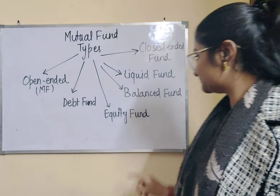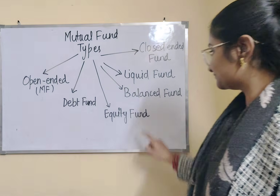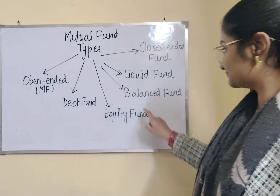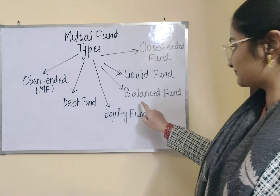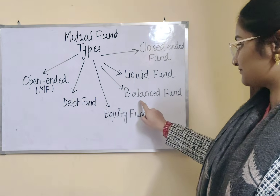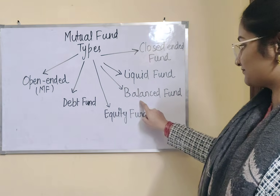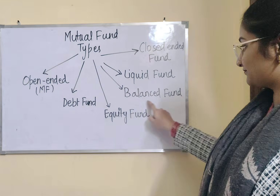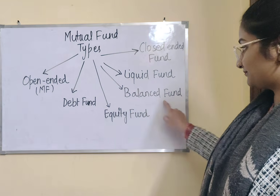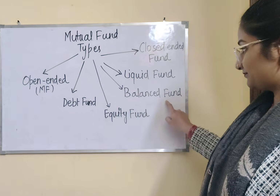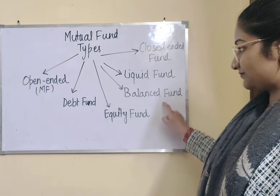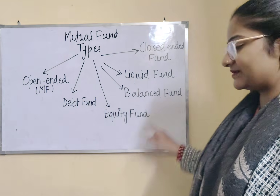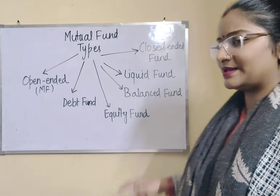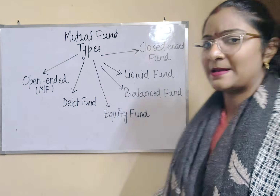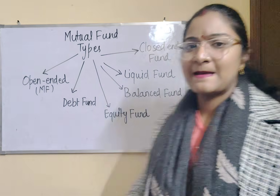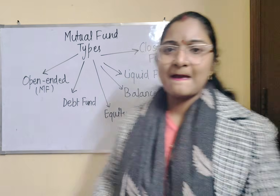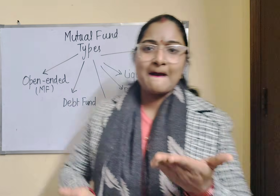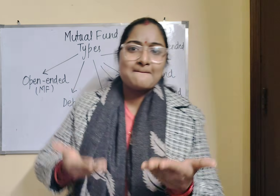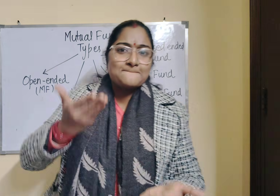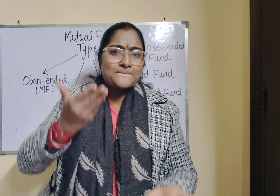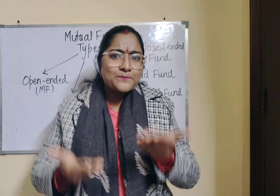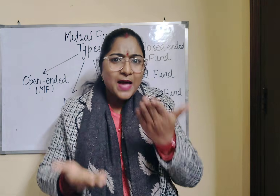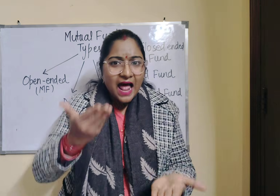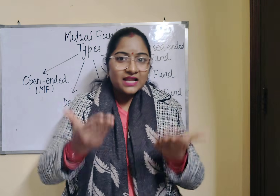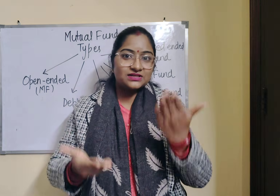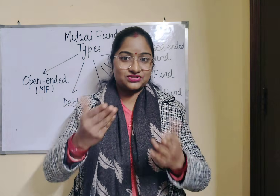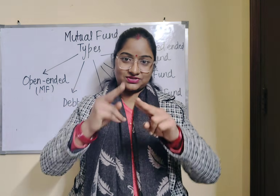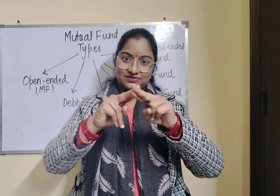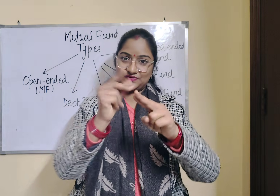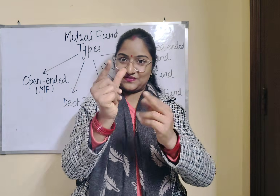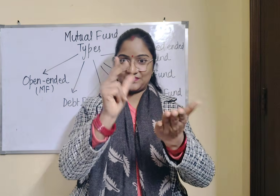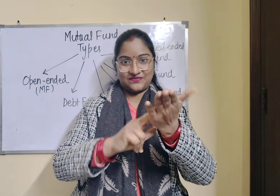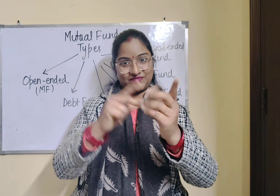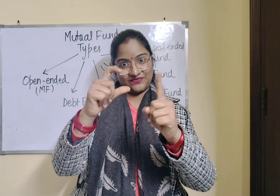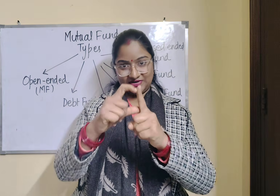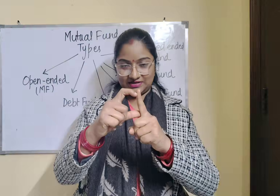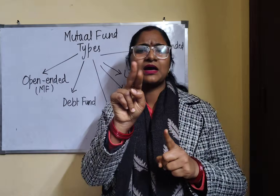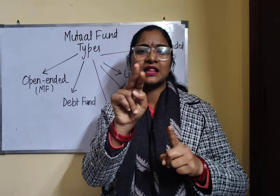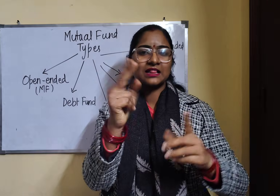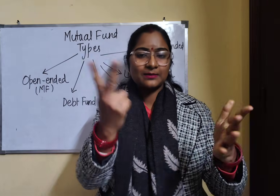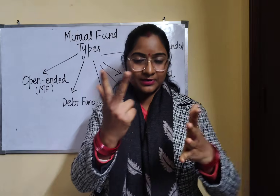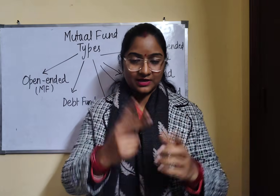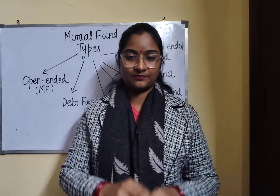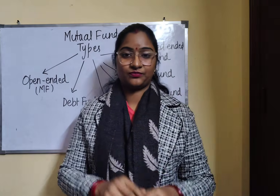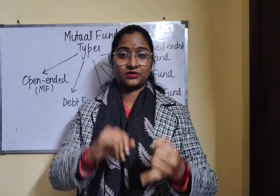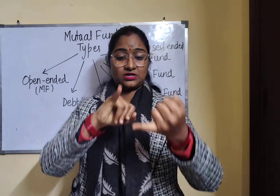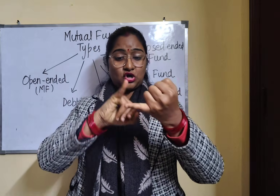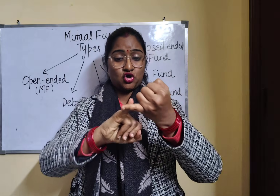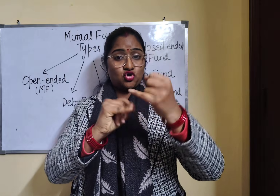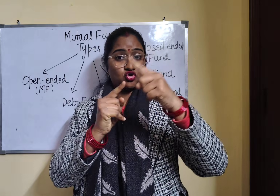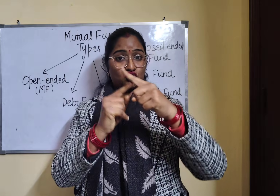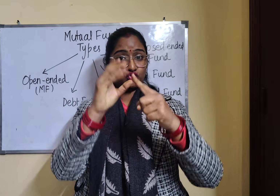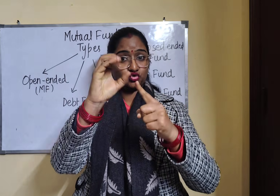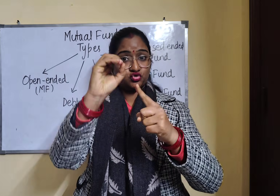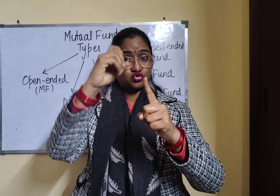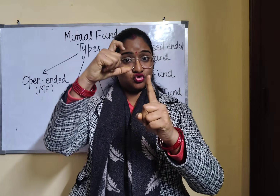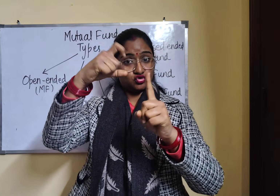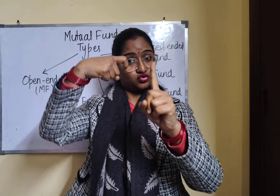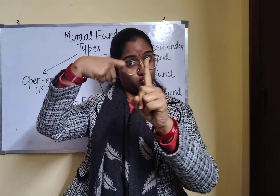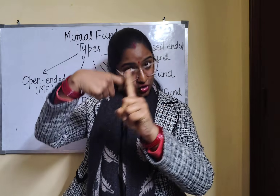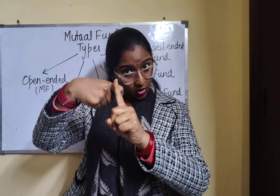आता है चौथे की बात हम करते हैं बैलेंस फंड। बैलेंस फंड जो होता है, ये अगर मैं आपको सपोज